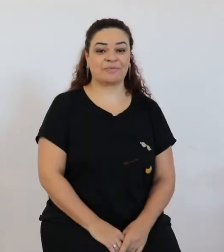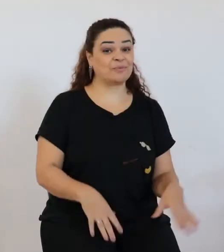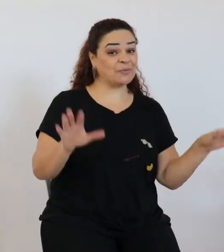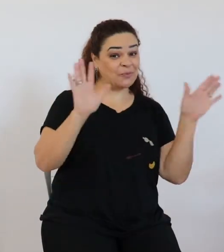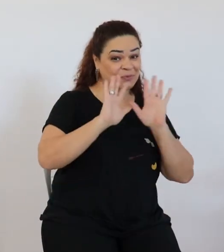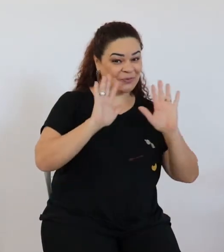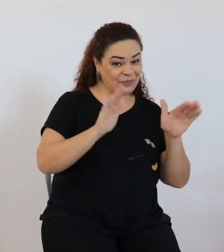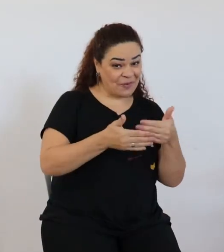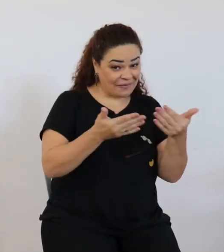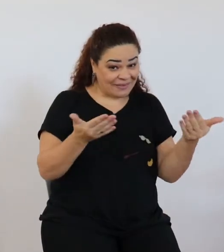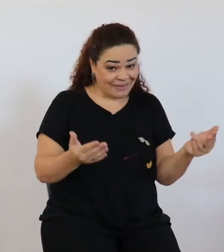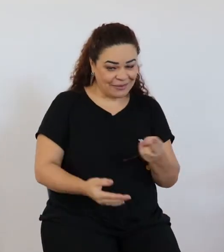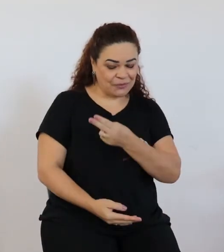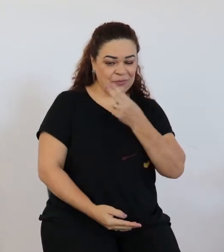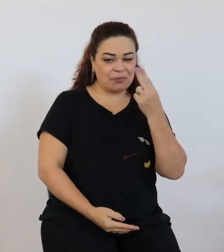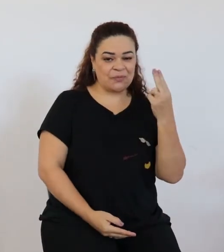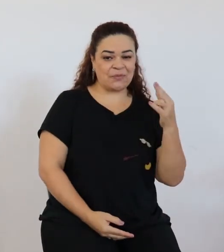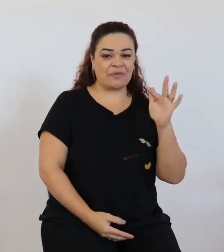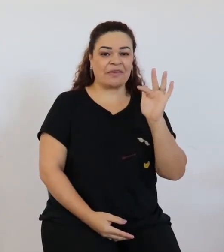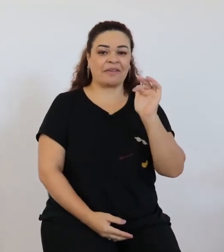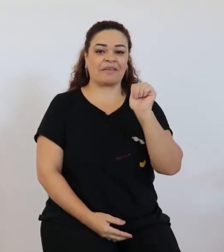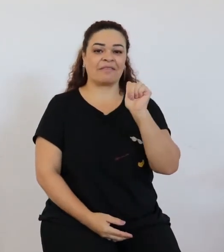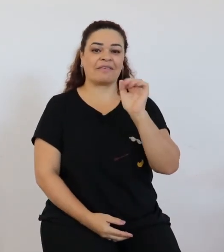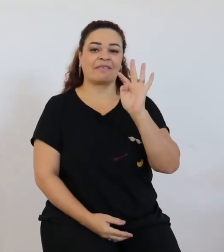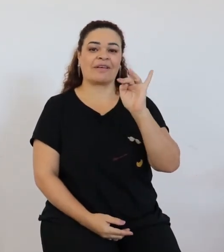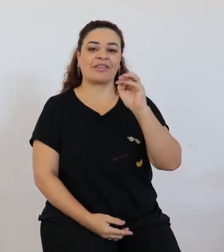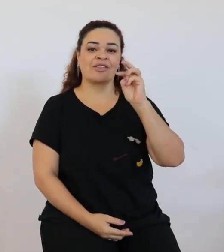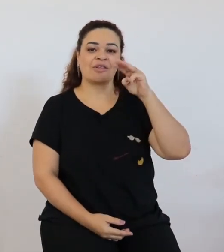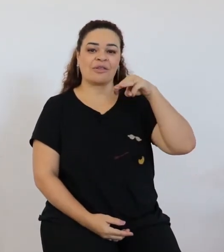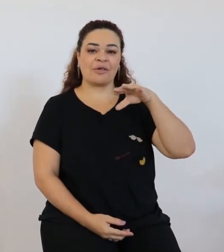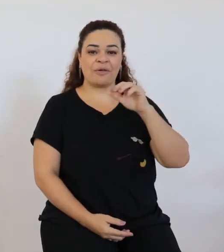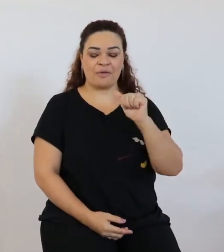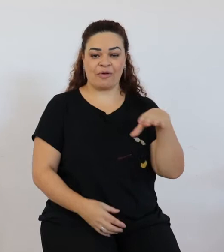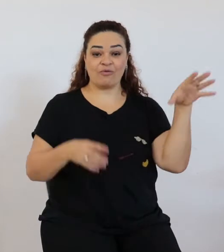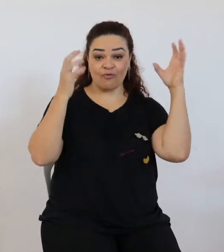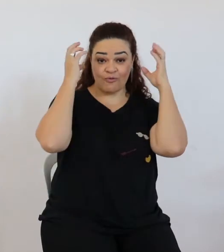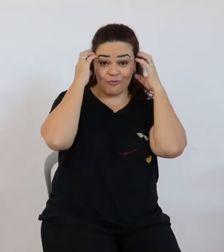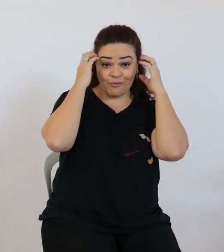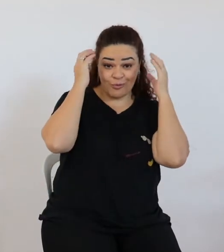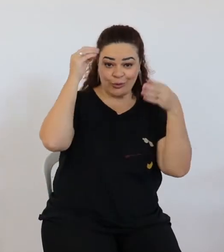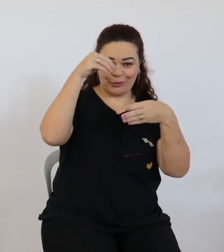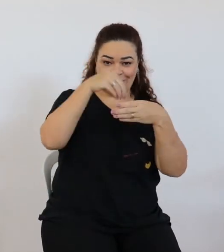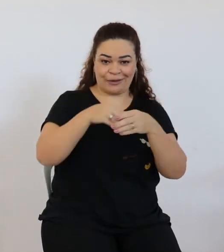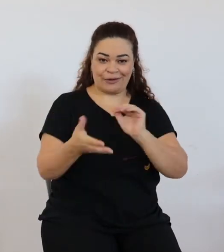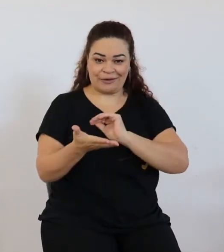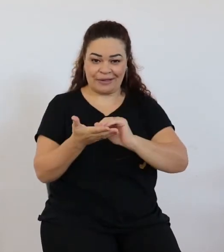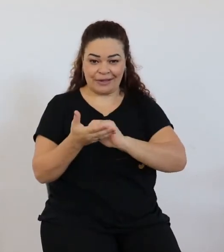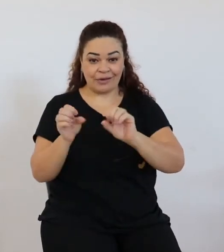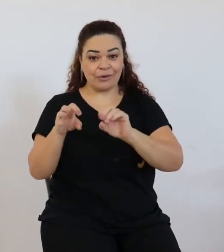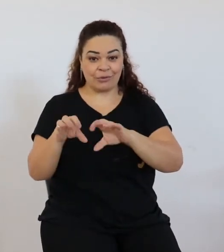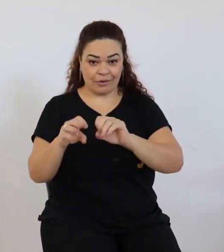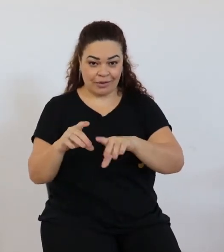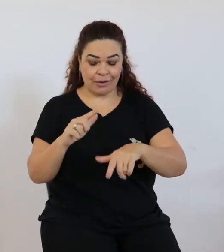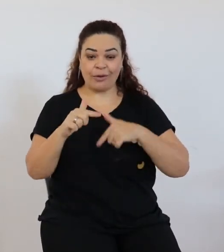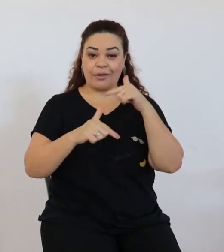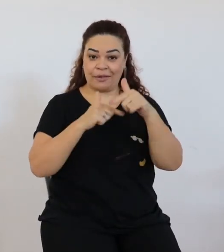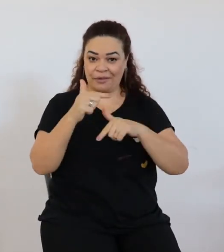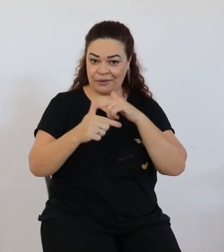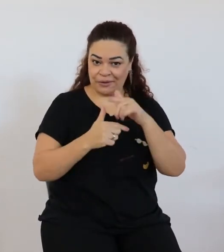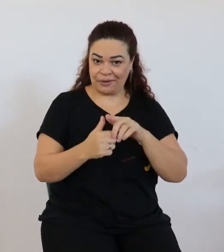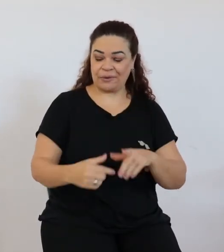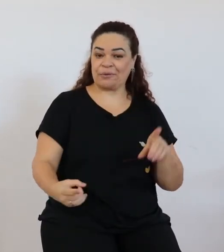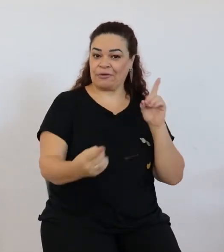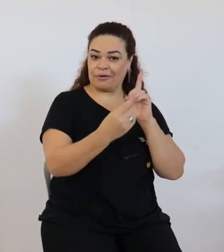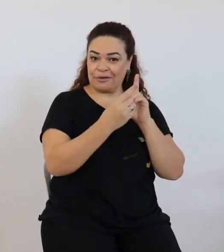Olá pessoal, meu nome é Fátima, sou fonoaudióloga da Secretaria Municipal de Educação, trabalho junto com a equipe de Educação